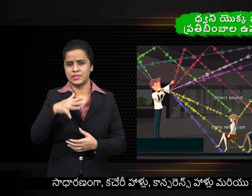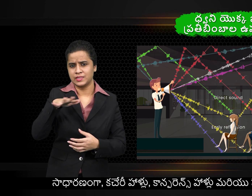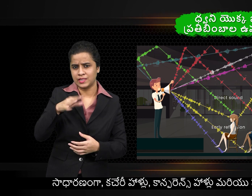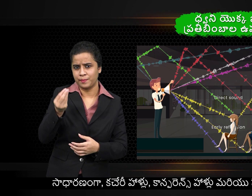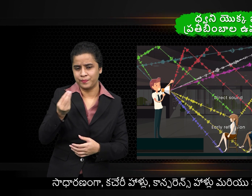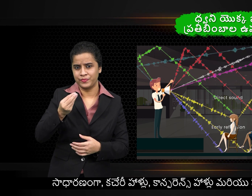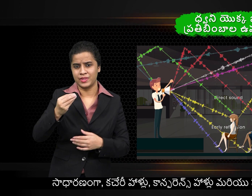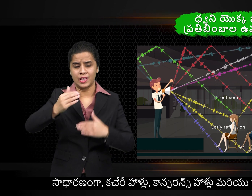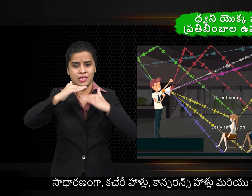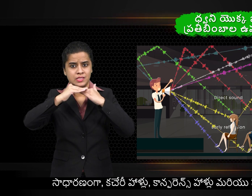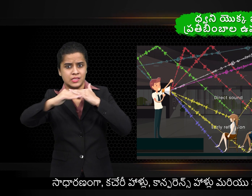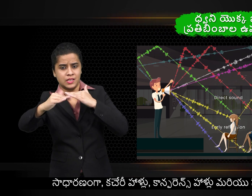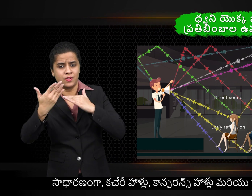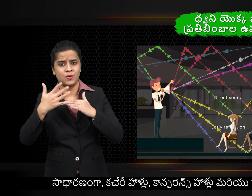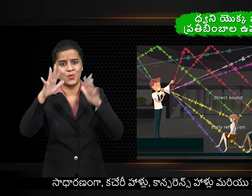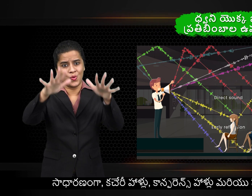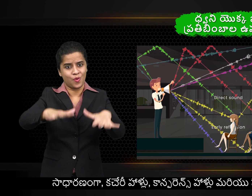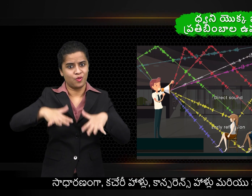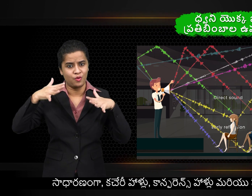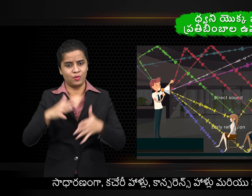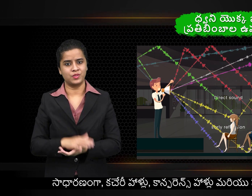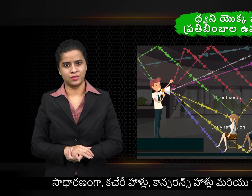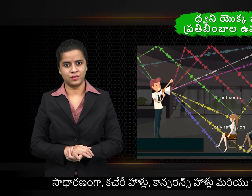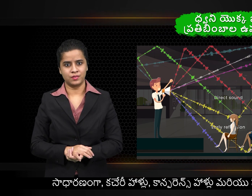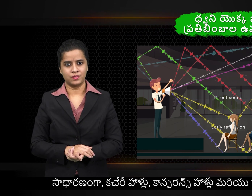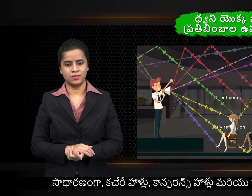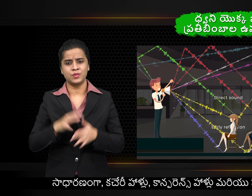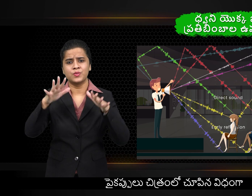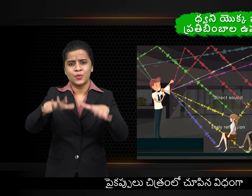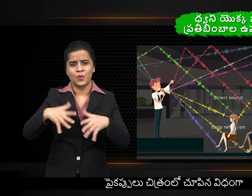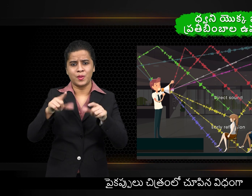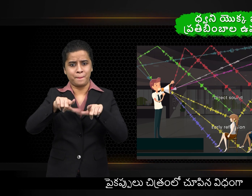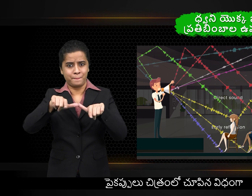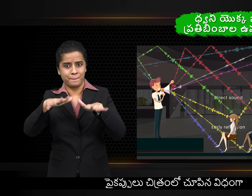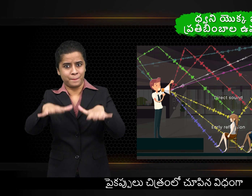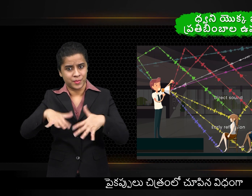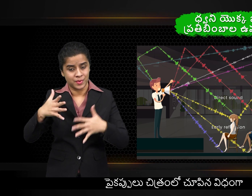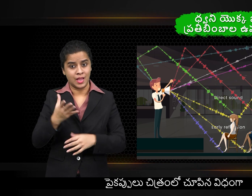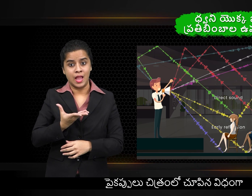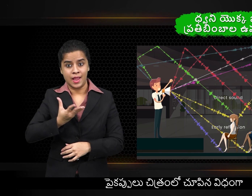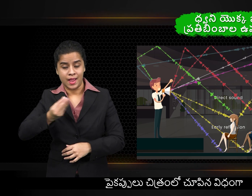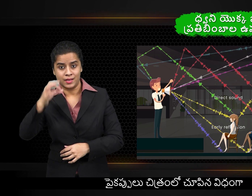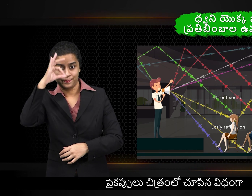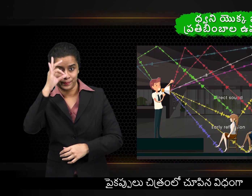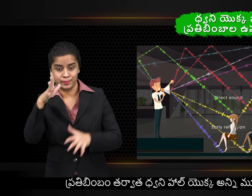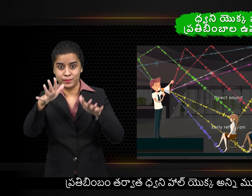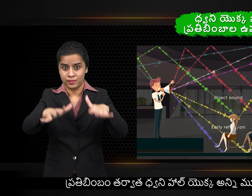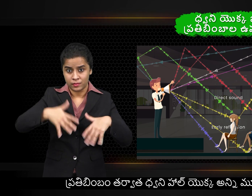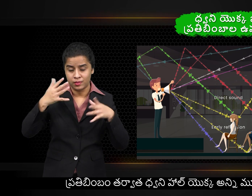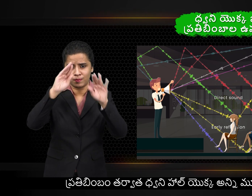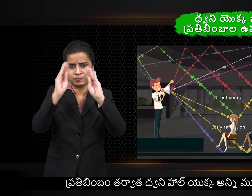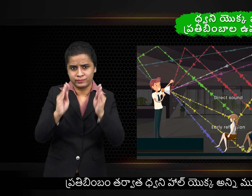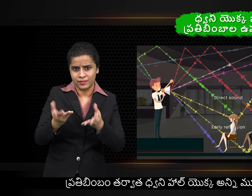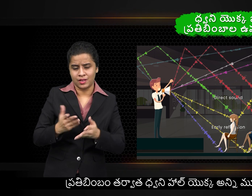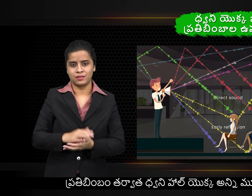సాధారణంగా కచేరీ హాళ్లు, కాన్ఫరెన్స్ హాళ్లు మరియు సినిమా హాళ్ల పైకప్పులు చిత్రంలో చూపిన విధంగా